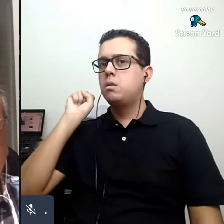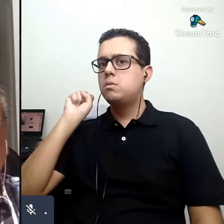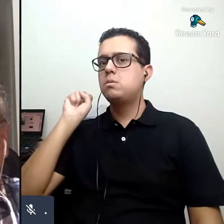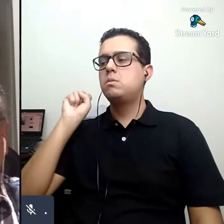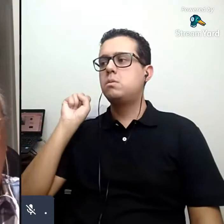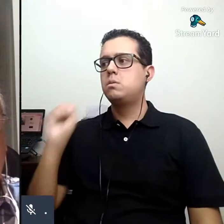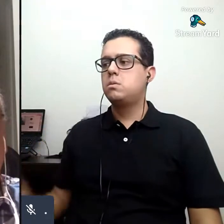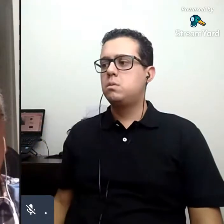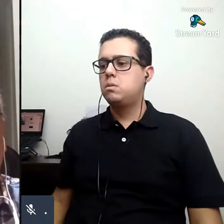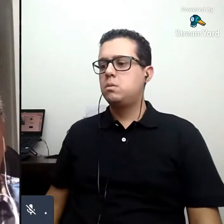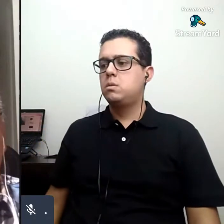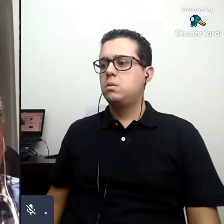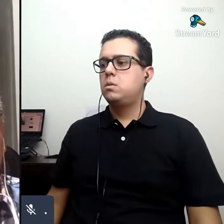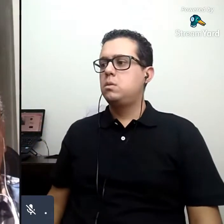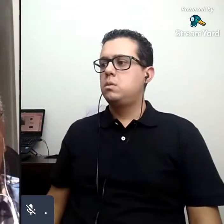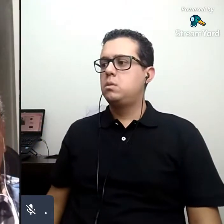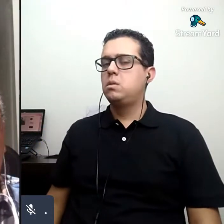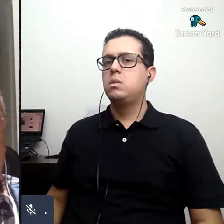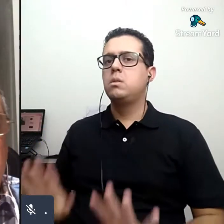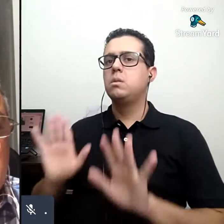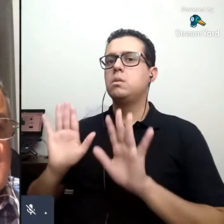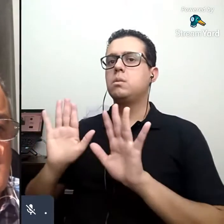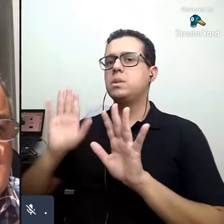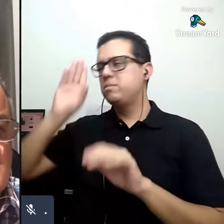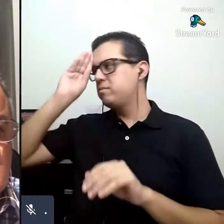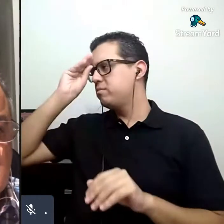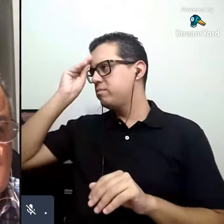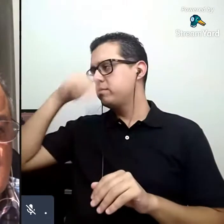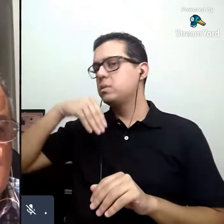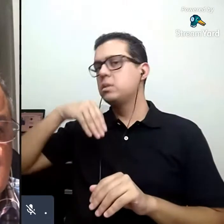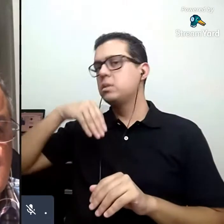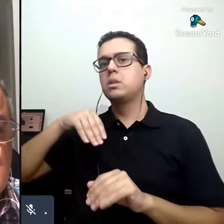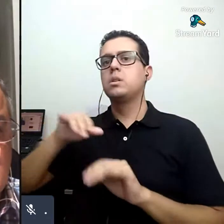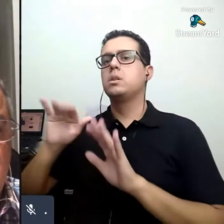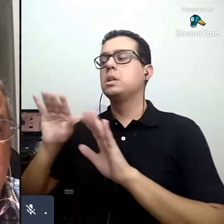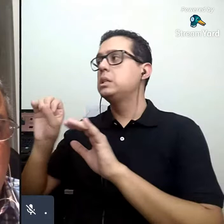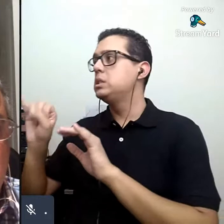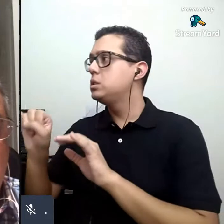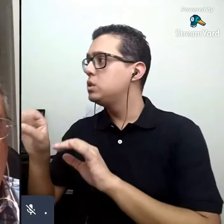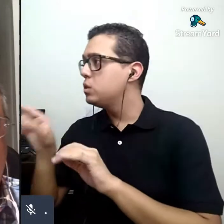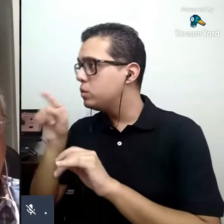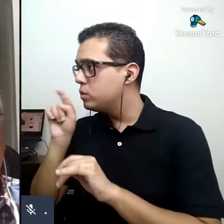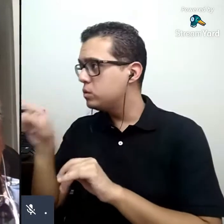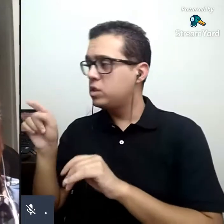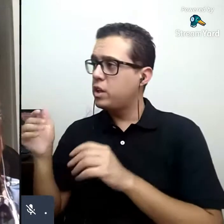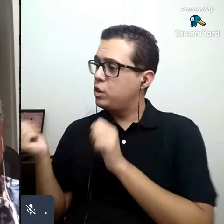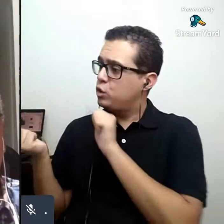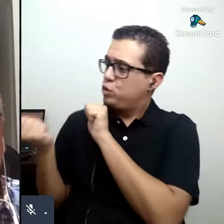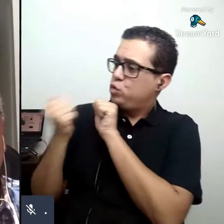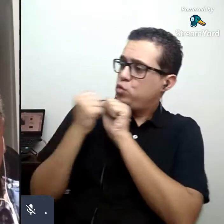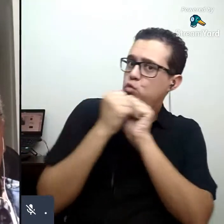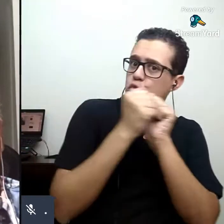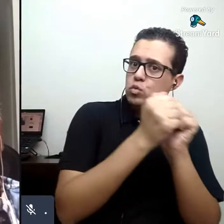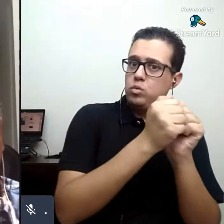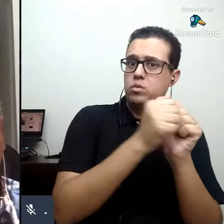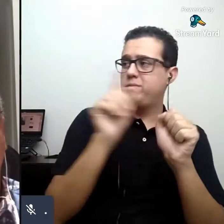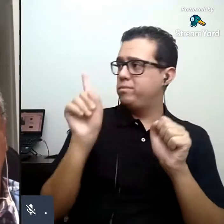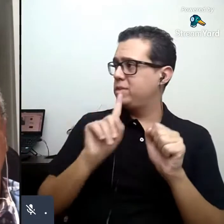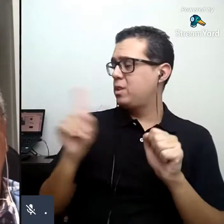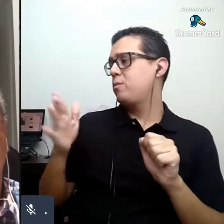mas ele ignorou. E falou assim, olha, se o Senhor não descer comigo, meu filho vai